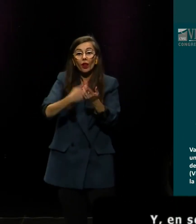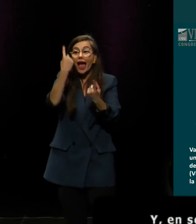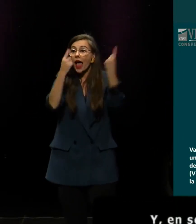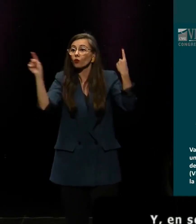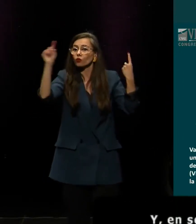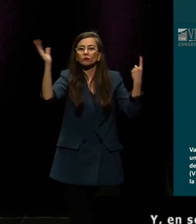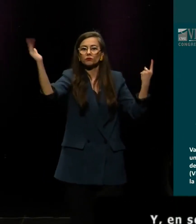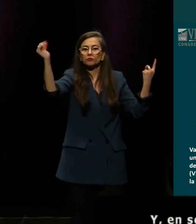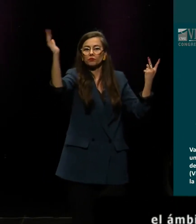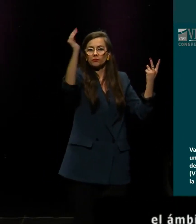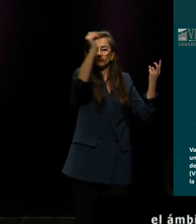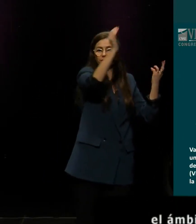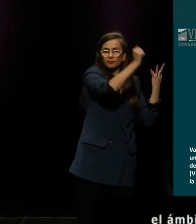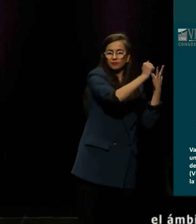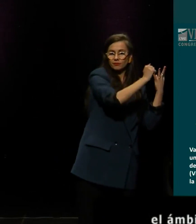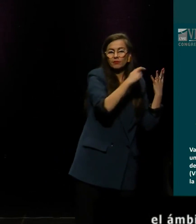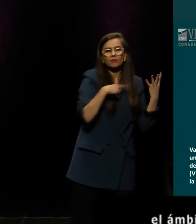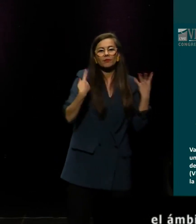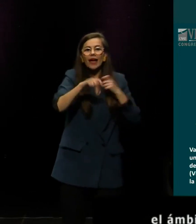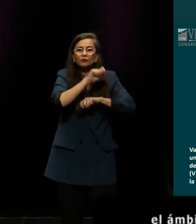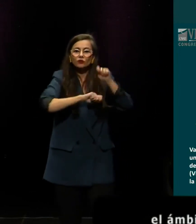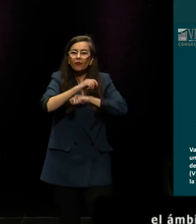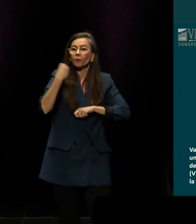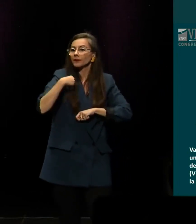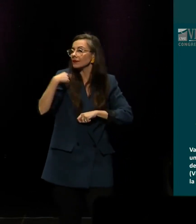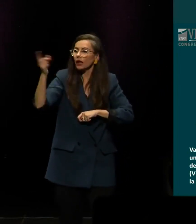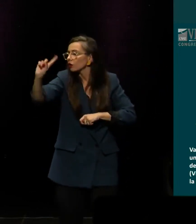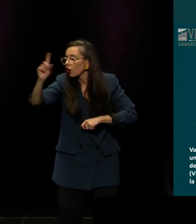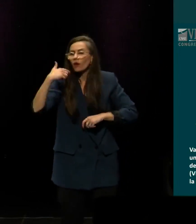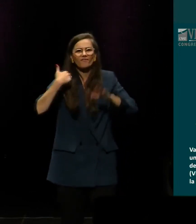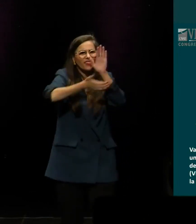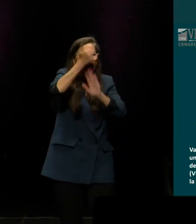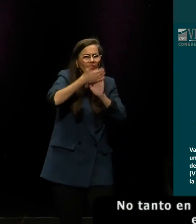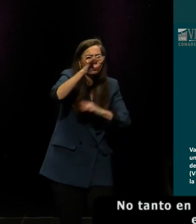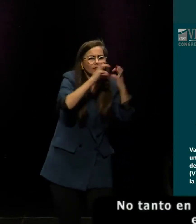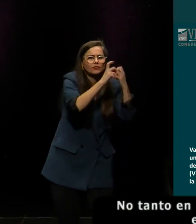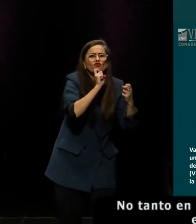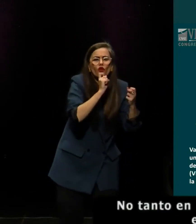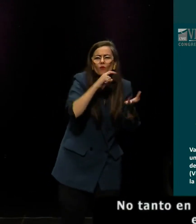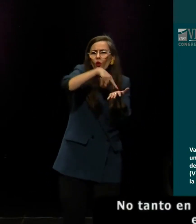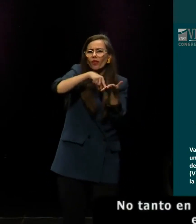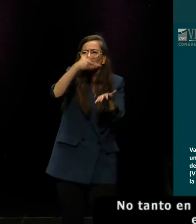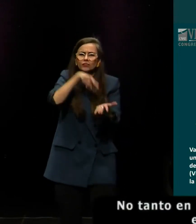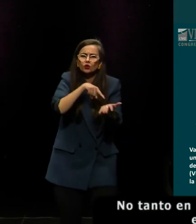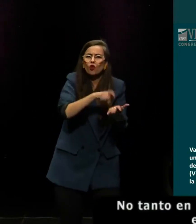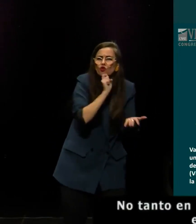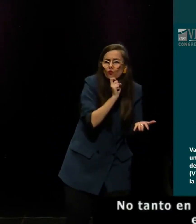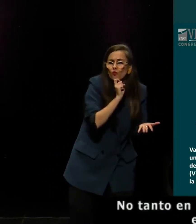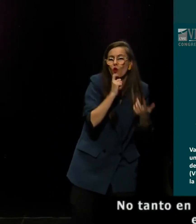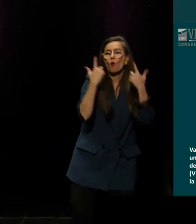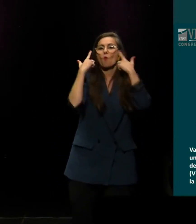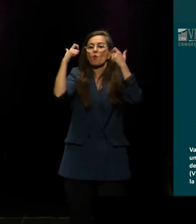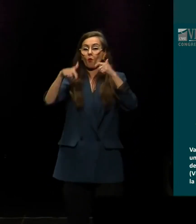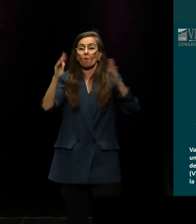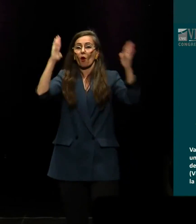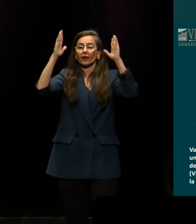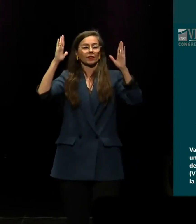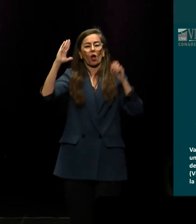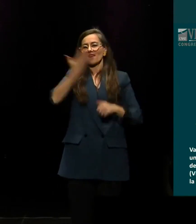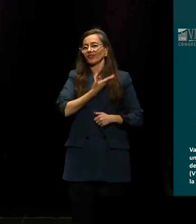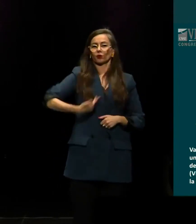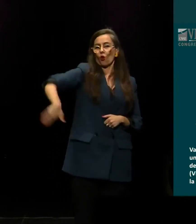del centro escolar, sino también viéndolo en el ámbito familiar, ¿no? Sobre todo por la